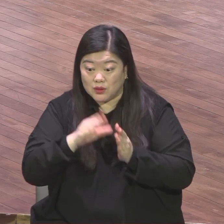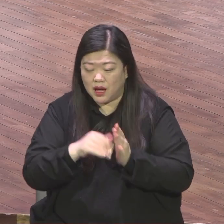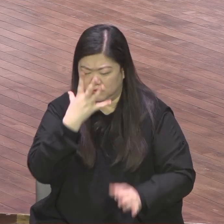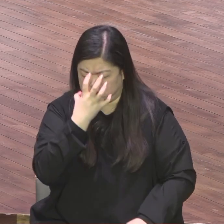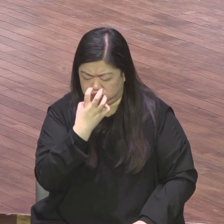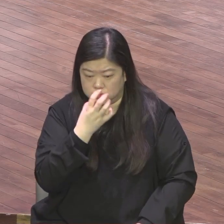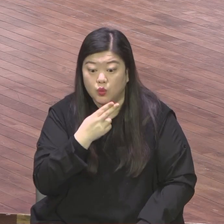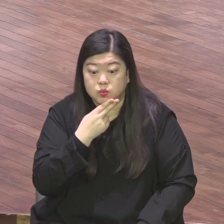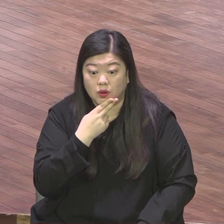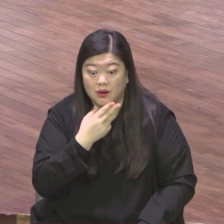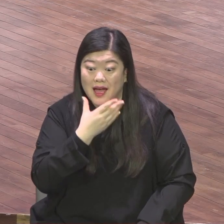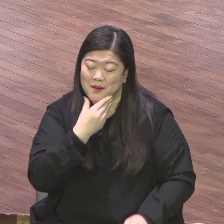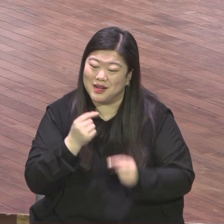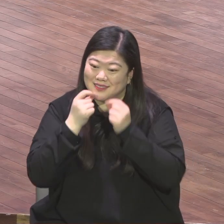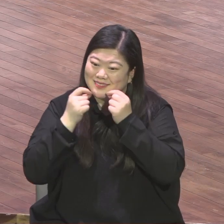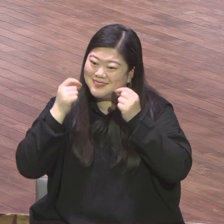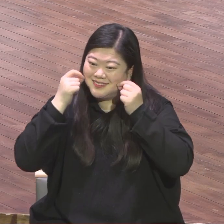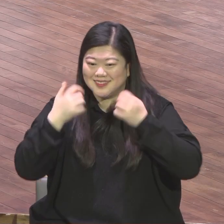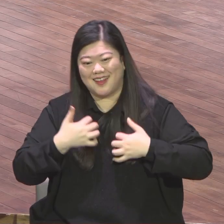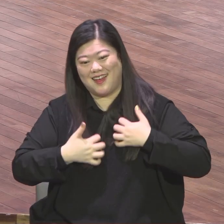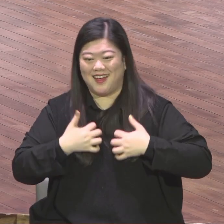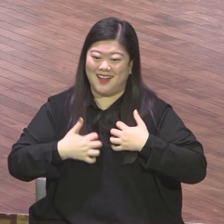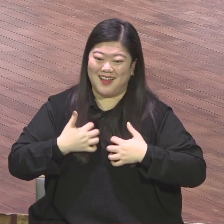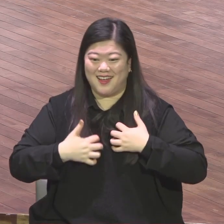늘 웃어요. 늘 행복해 보여.